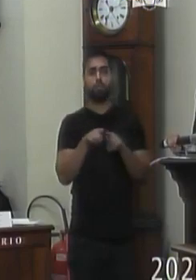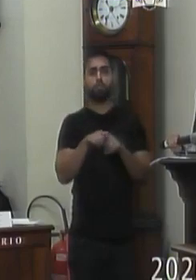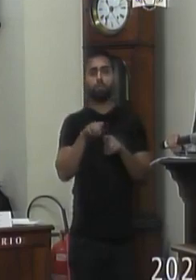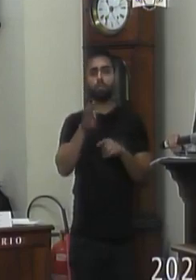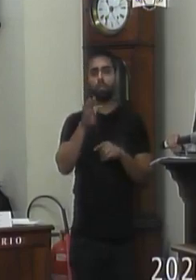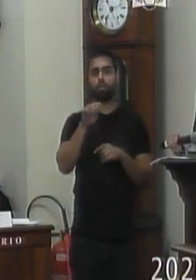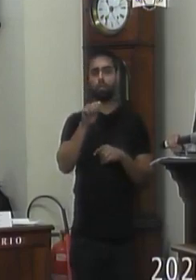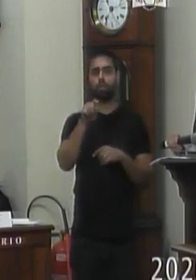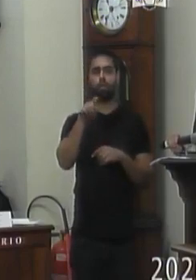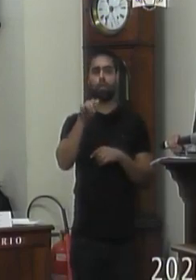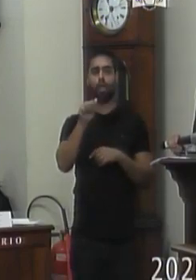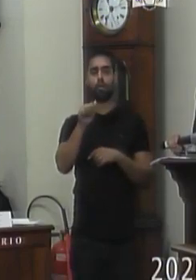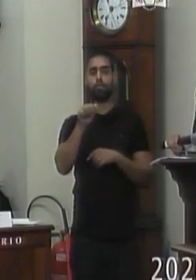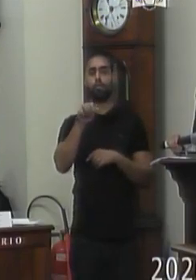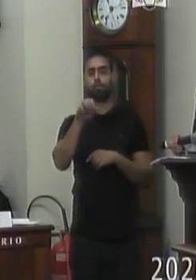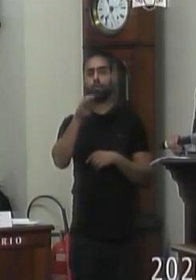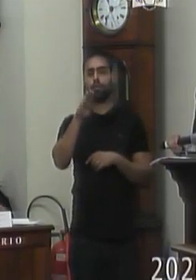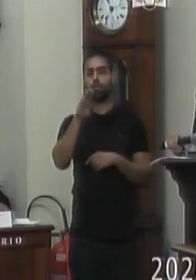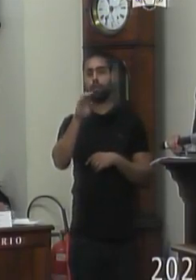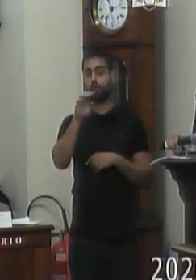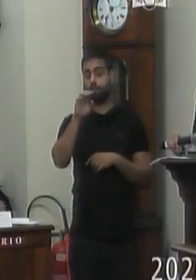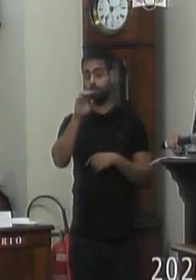que eu vejo que